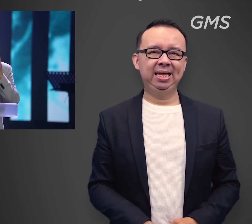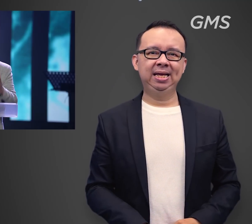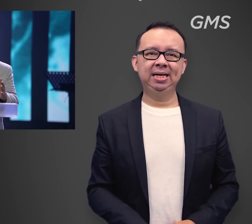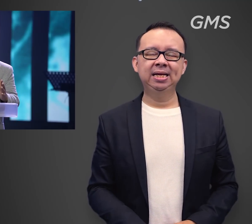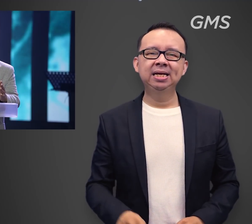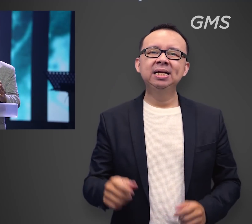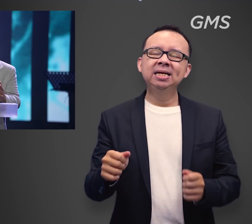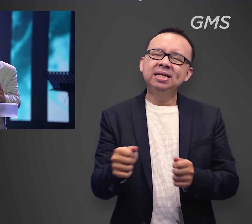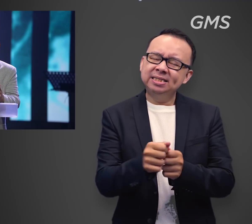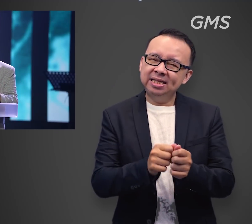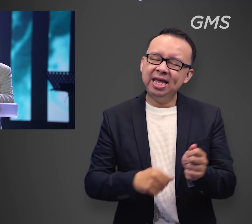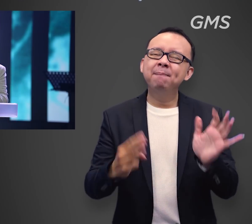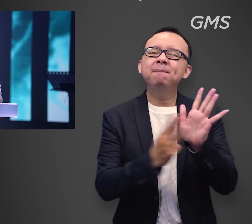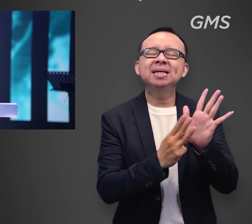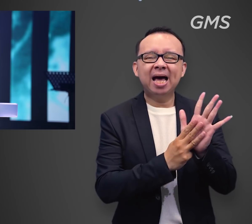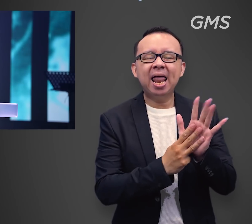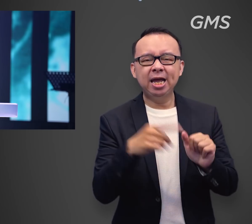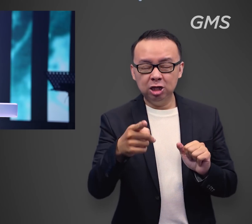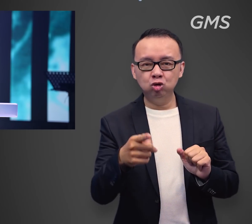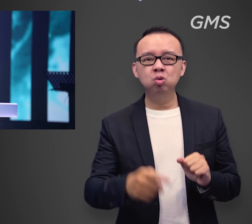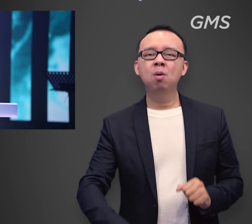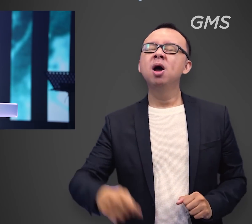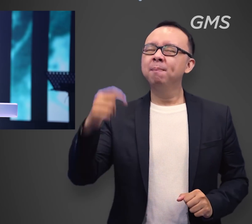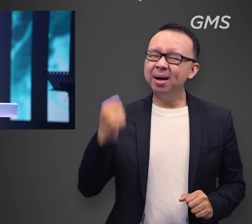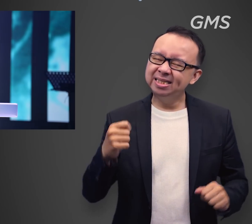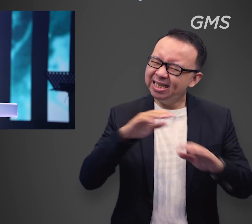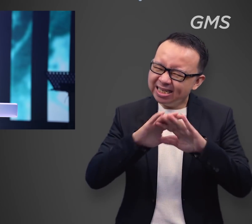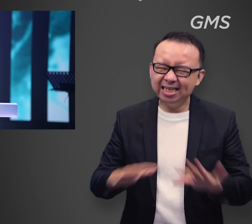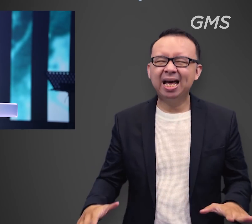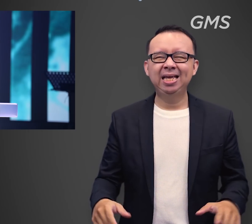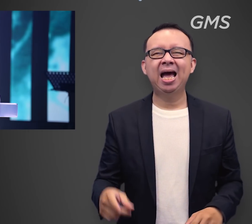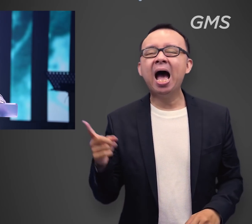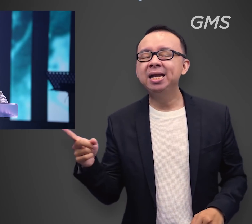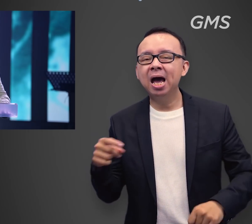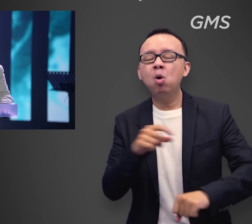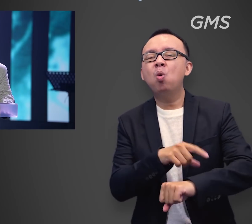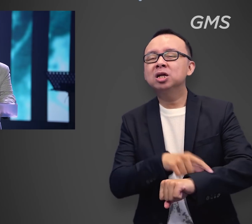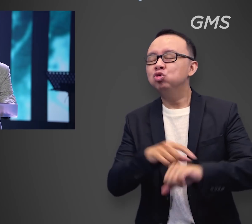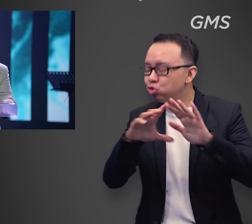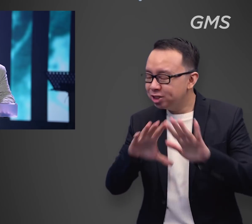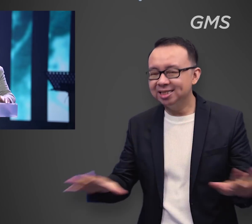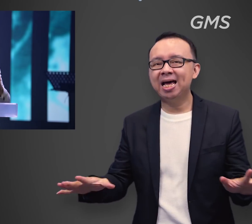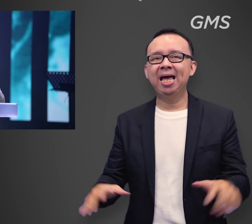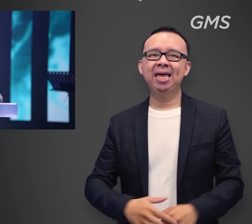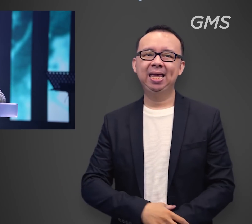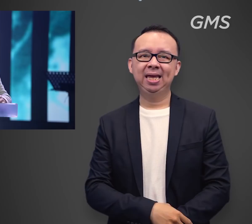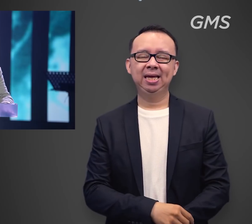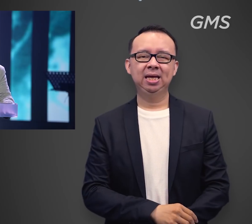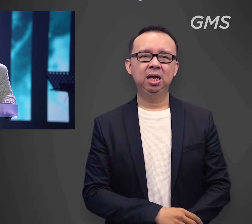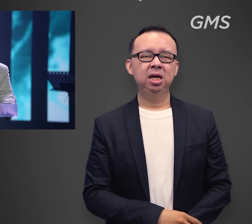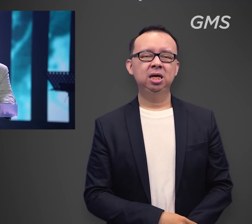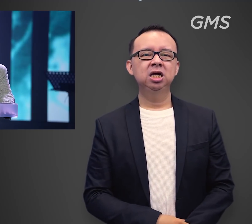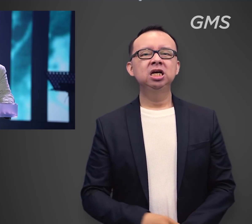Setiap persoalan yang kita alami itu pasti ada masa jatuh temponya, selesai. Gak tahu gimana dengan cara